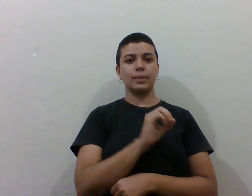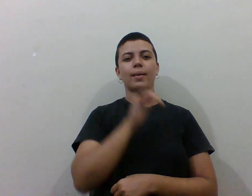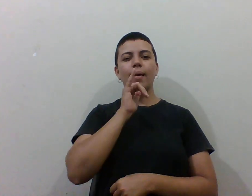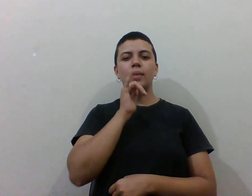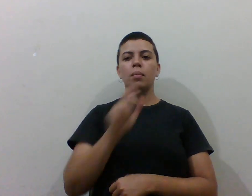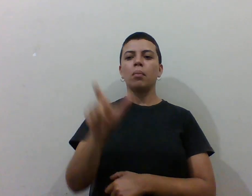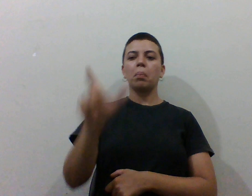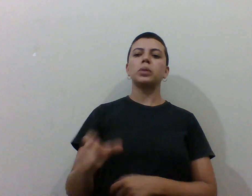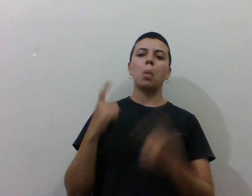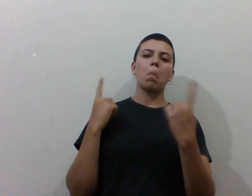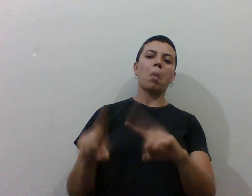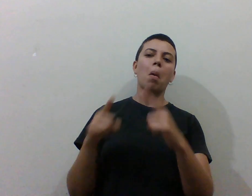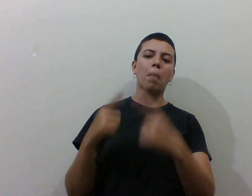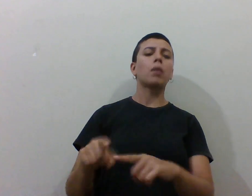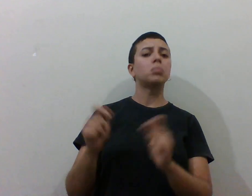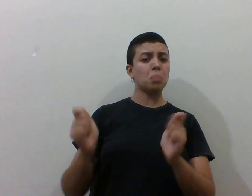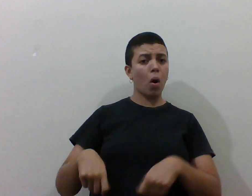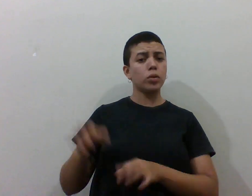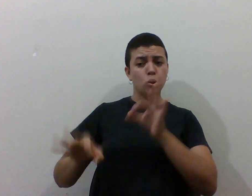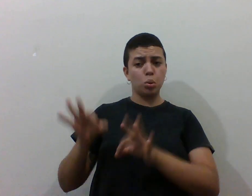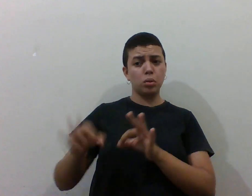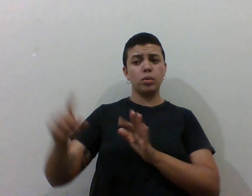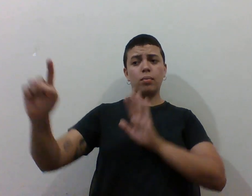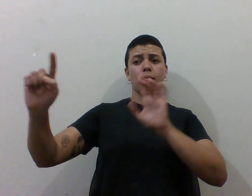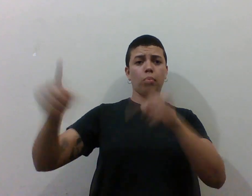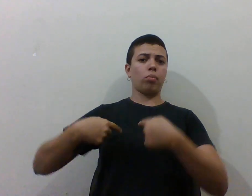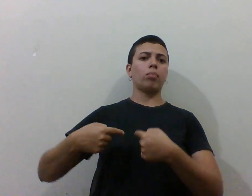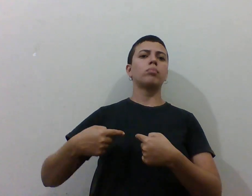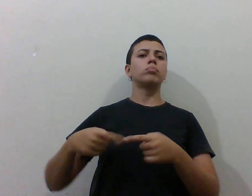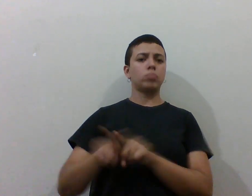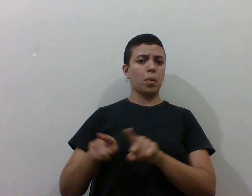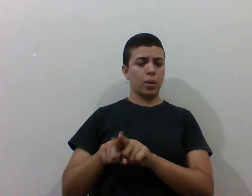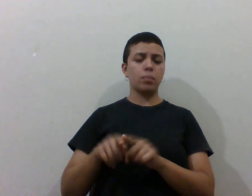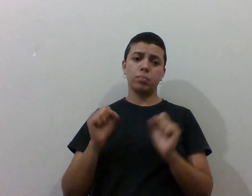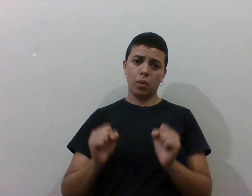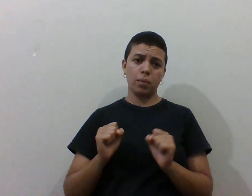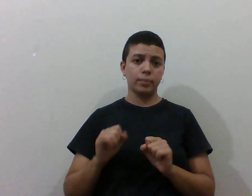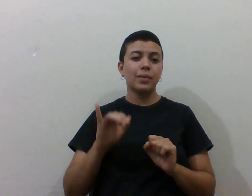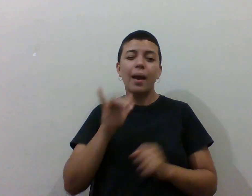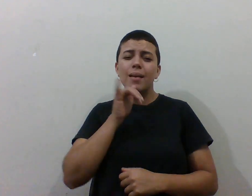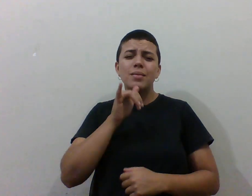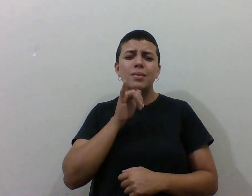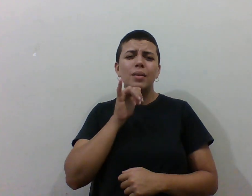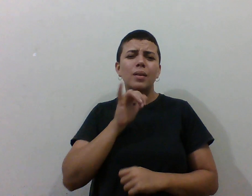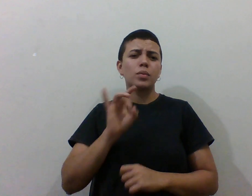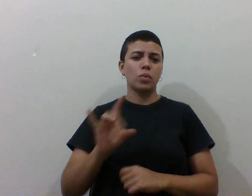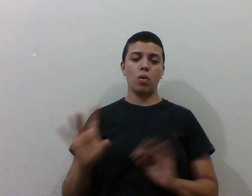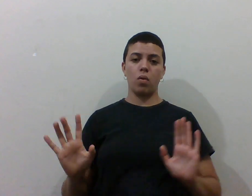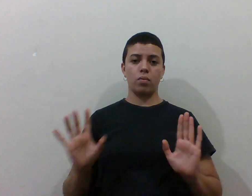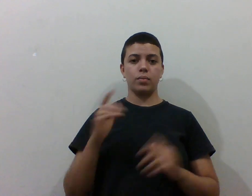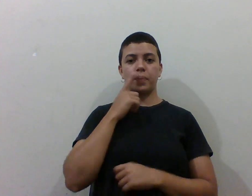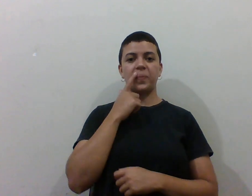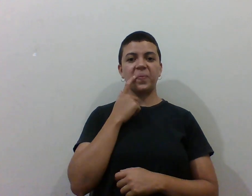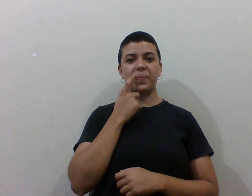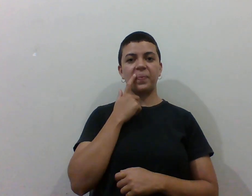você pode ser responsabilizado são só dois singelos exemplos de como trabalhar determinados temas de forma